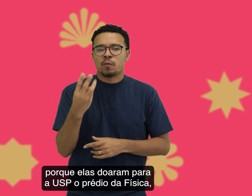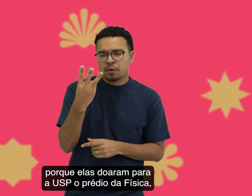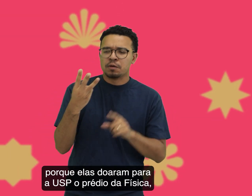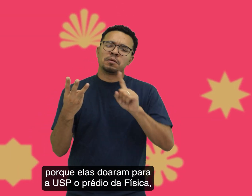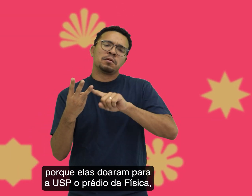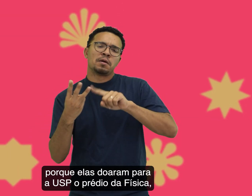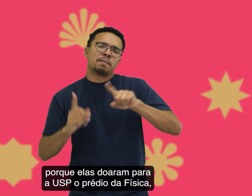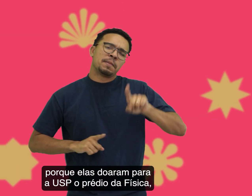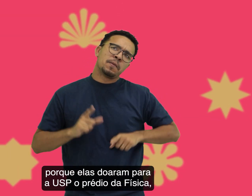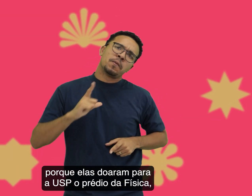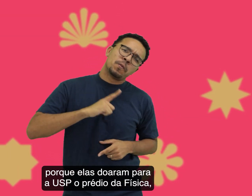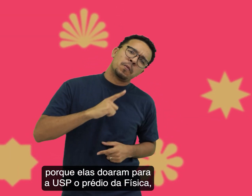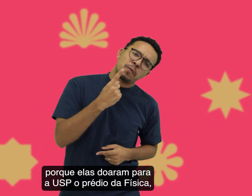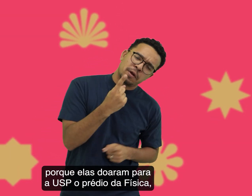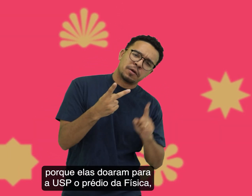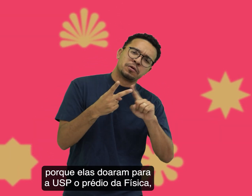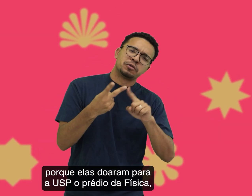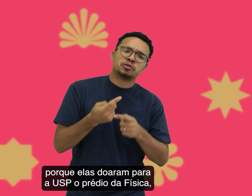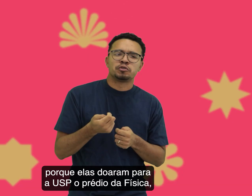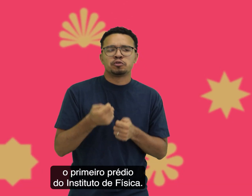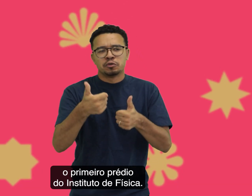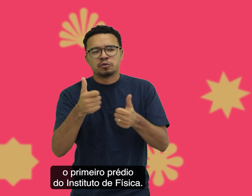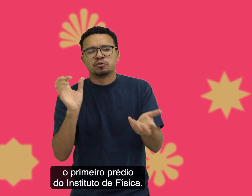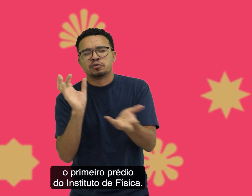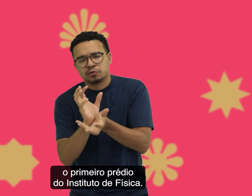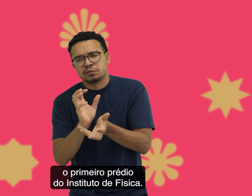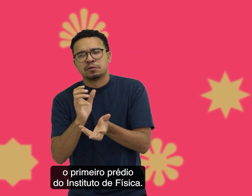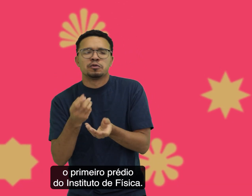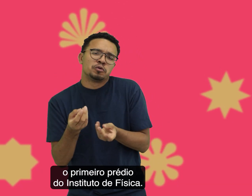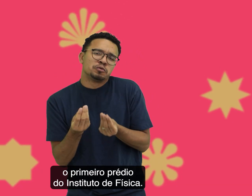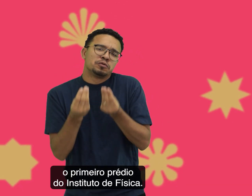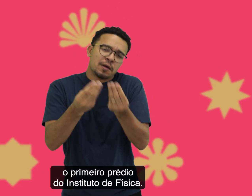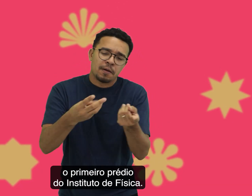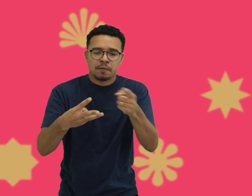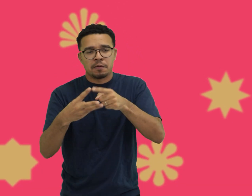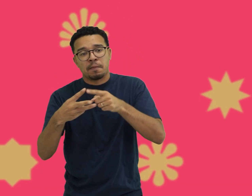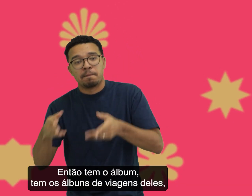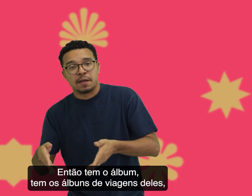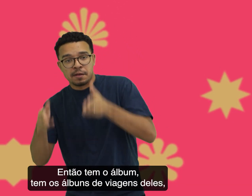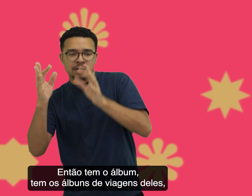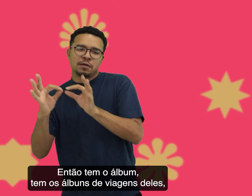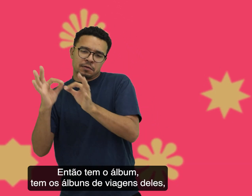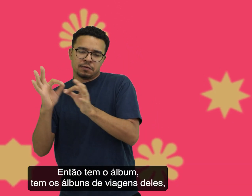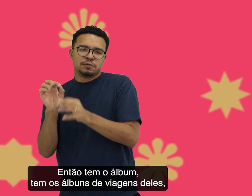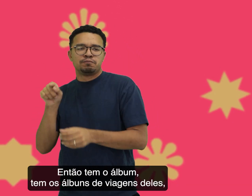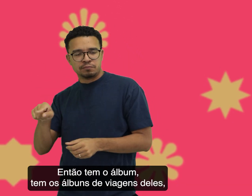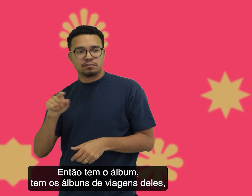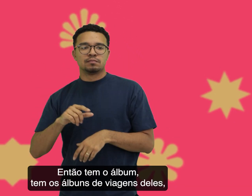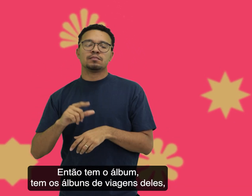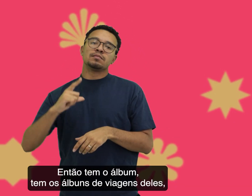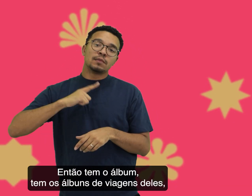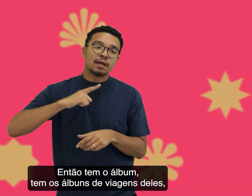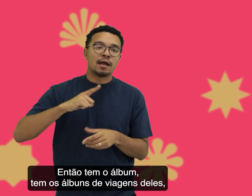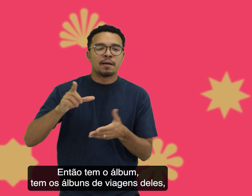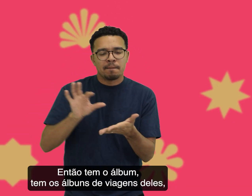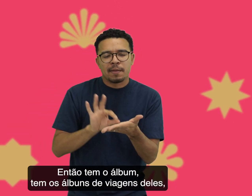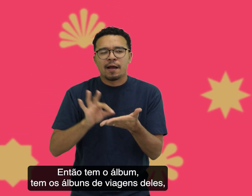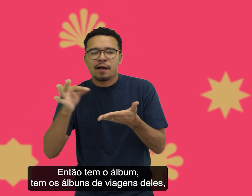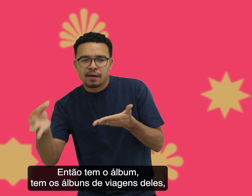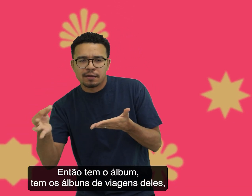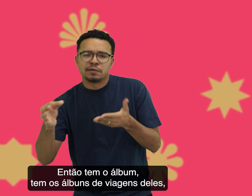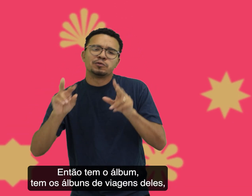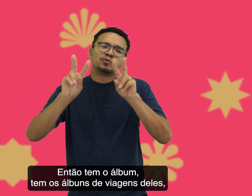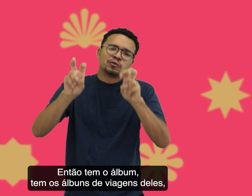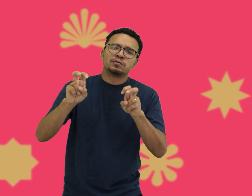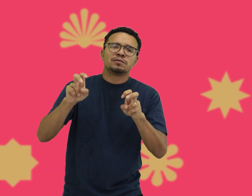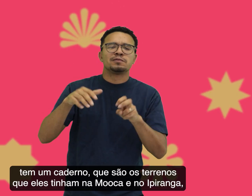interessante, porque eles doaram para a USP o prédio da Física, o primeiro prédio do Instituto de Física. Então tem o álbum, tem os